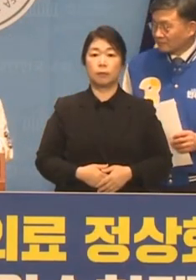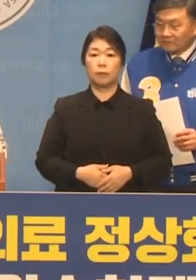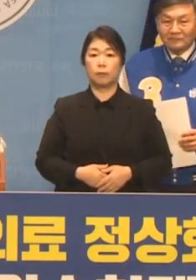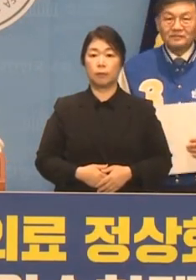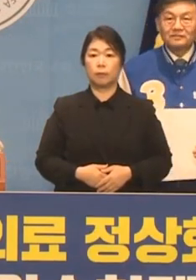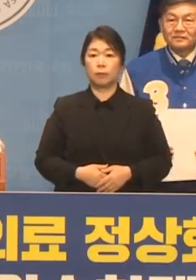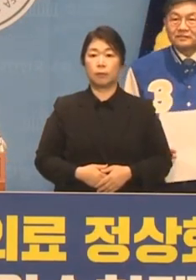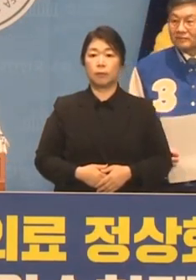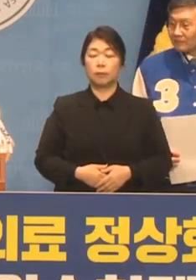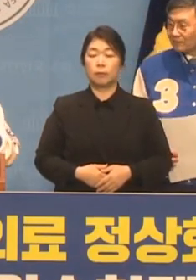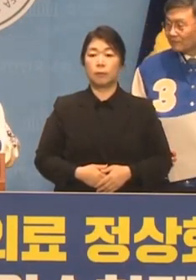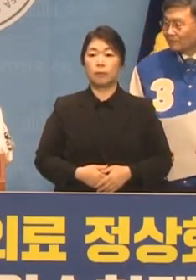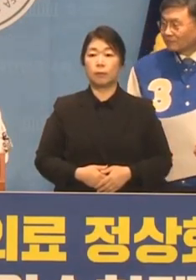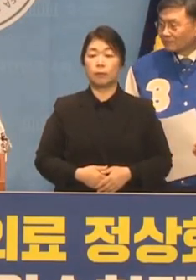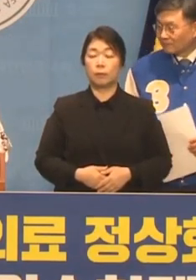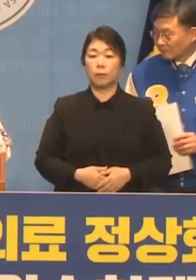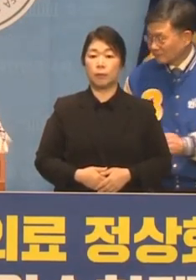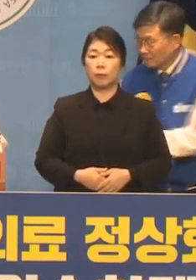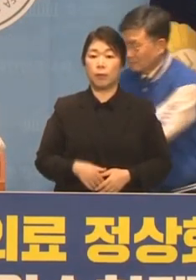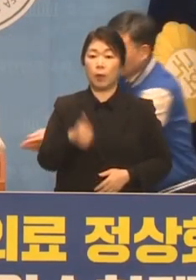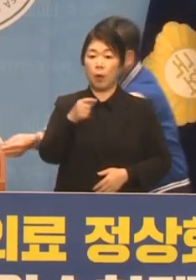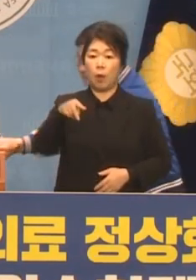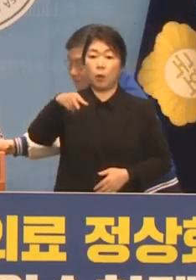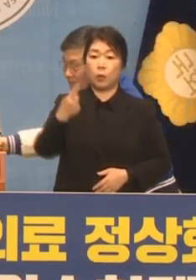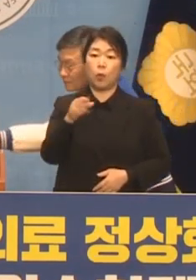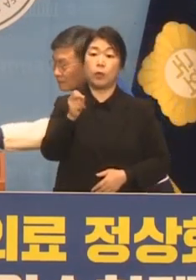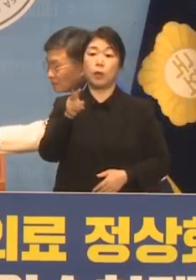주시겠습니다네 비례대표 후보 허소영